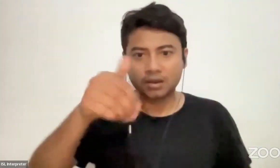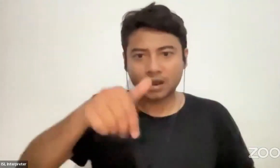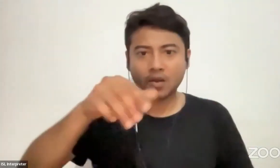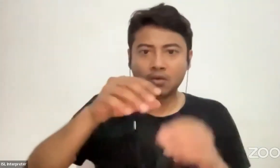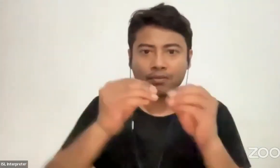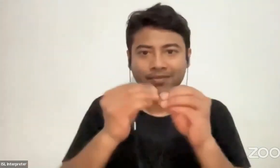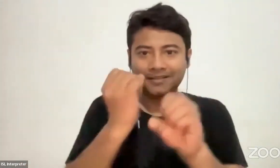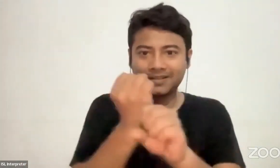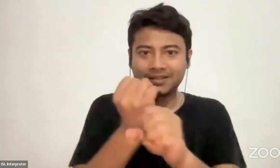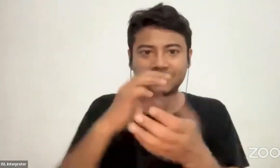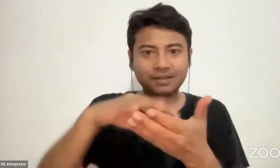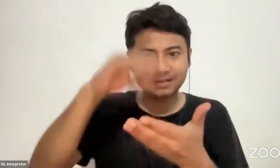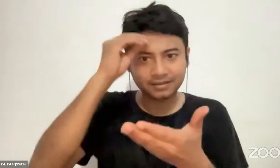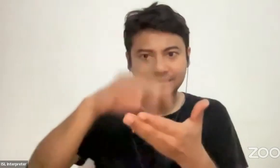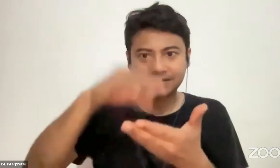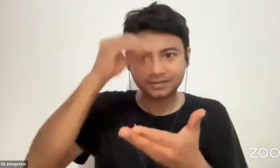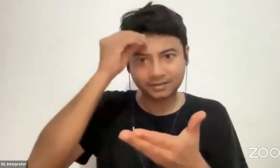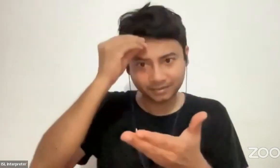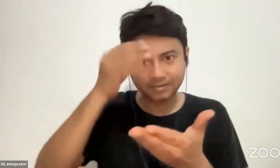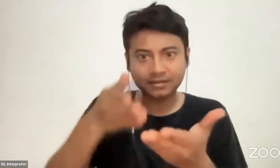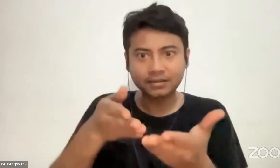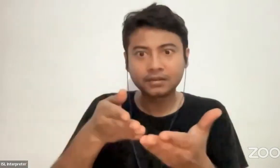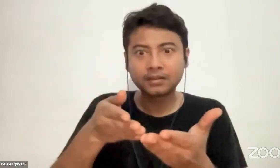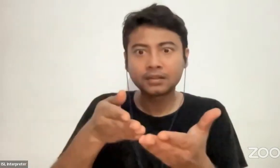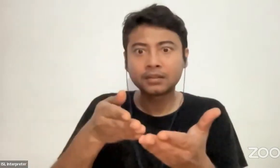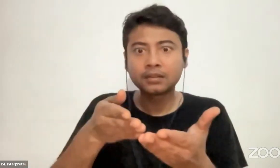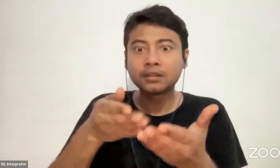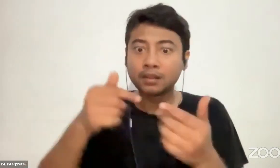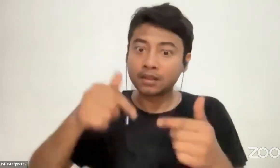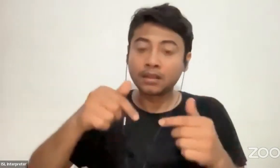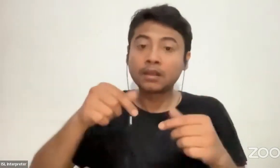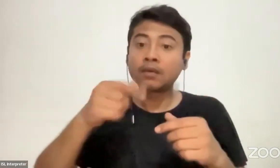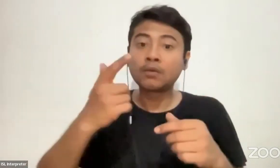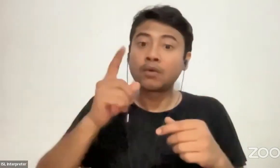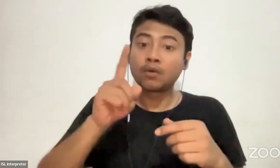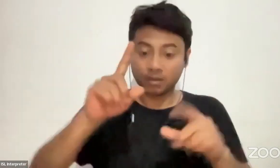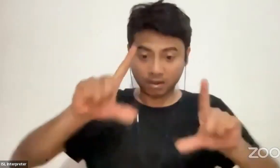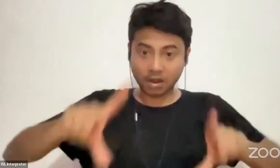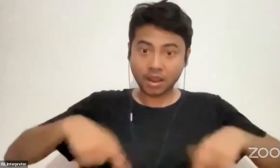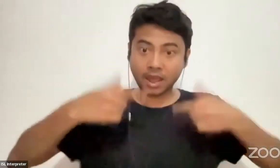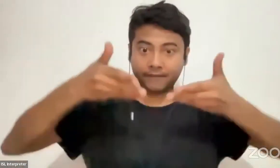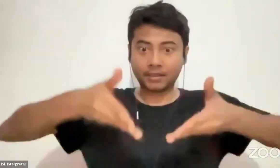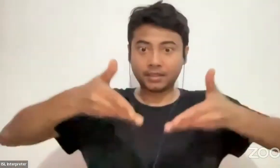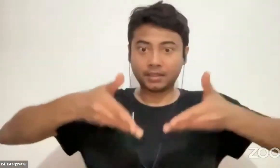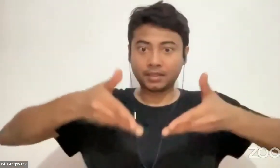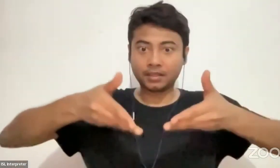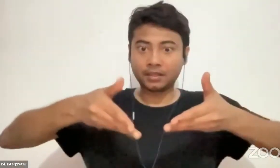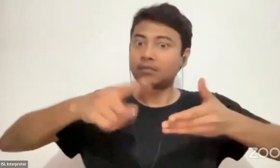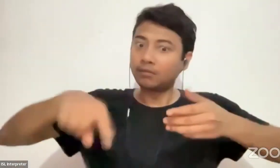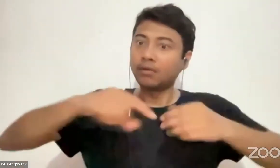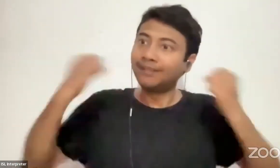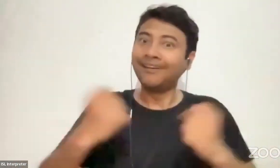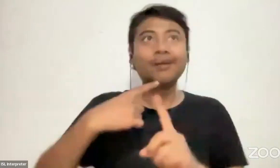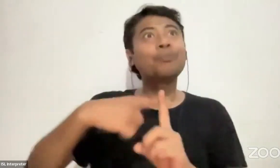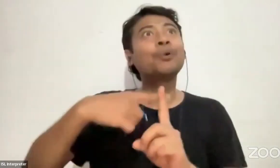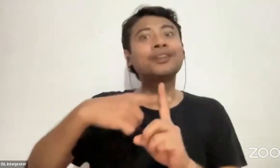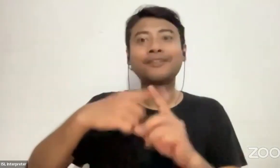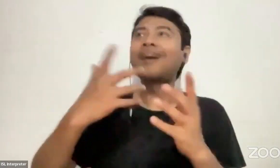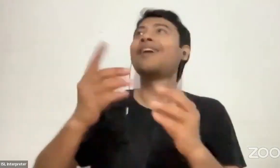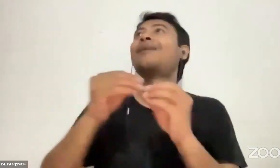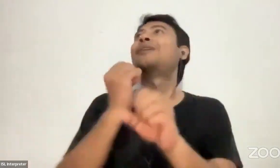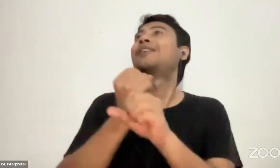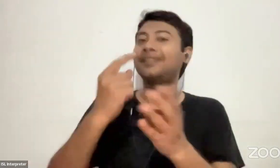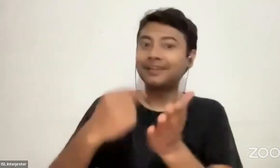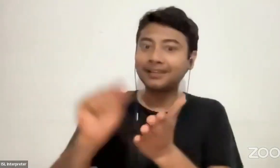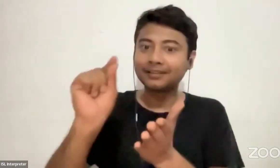हैं। और फिर भगवान आगे कहते हैं, वह मुझको समस्त कारणों का कारण जानकर